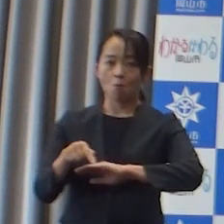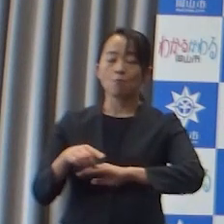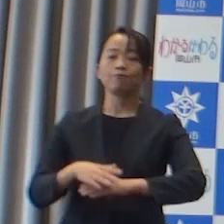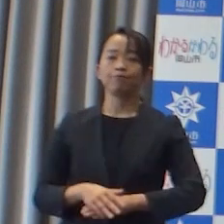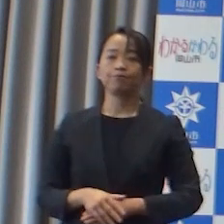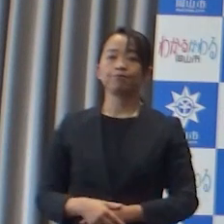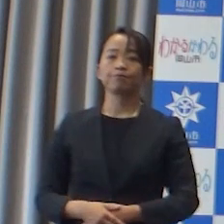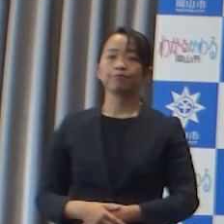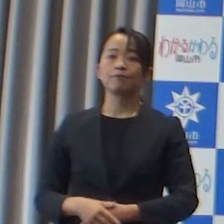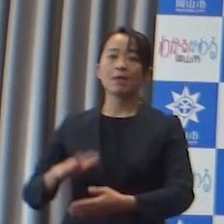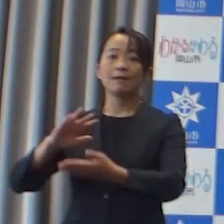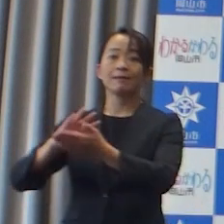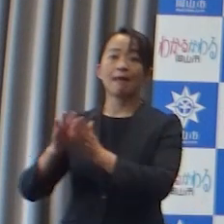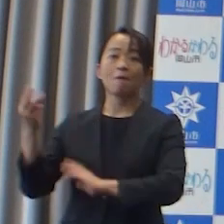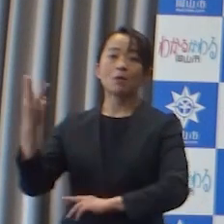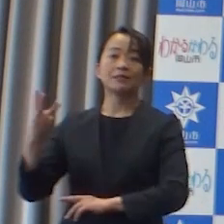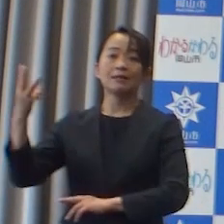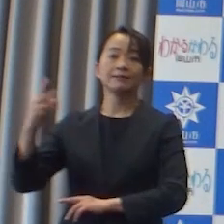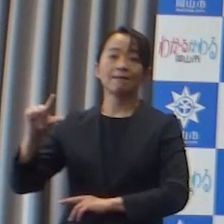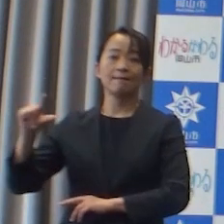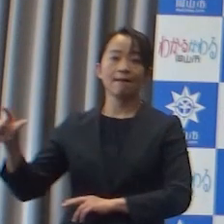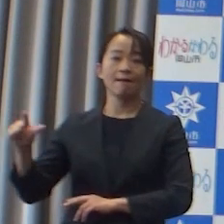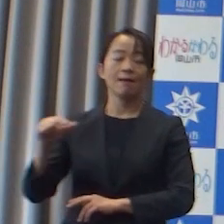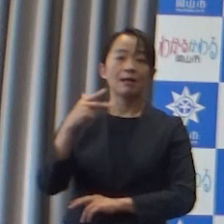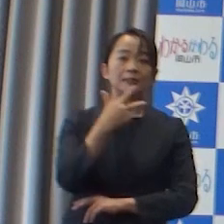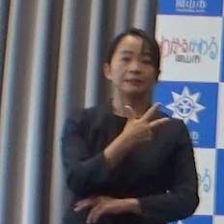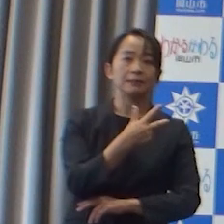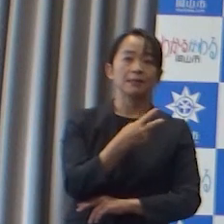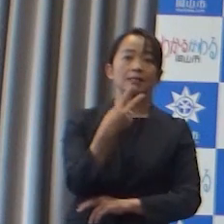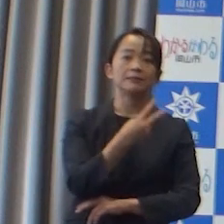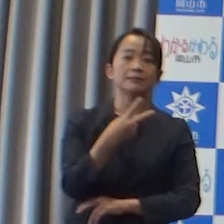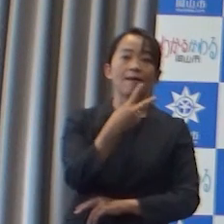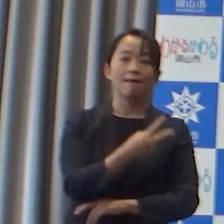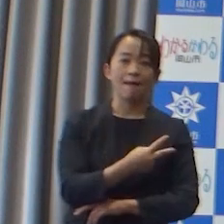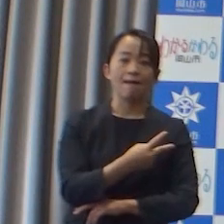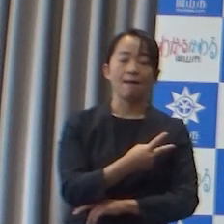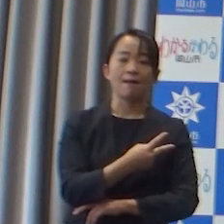県3000円、お買い増し2000円ということで、